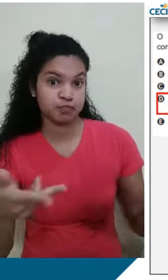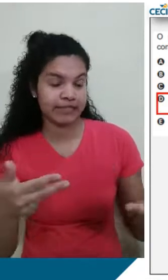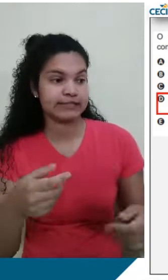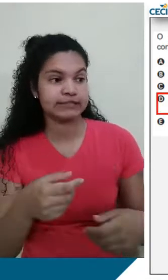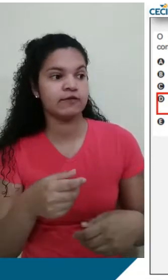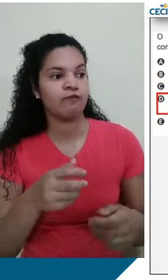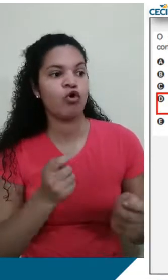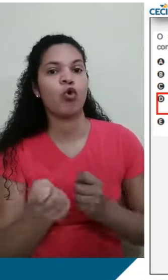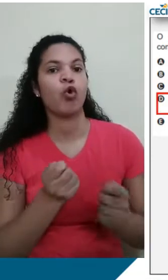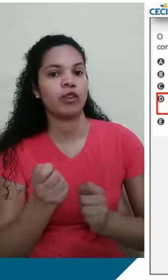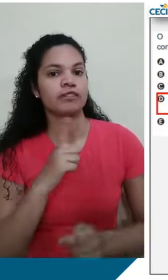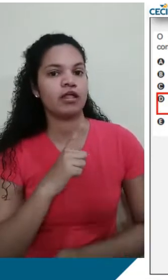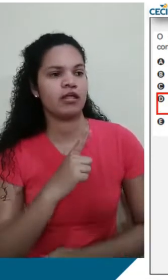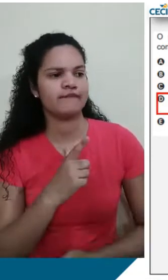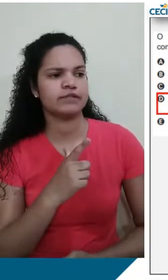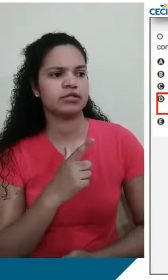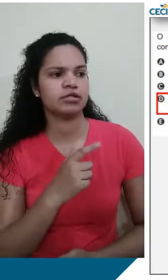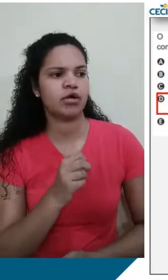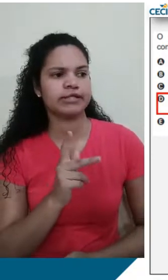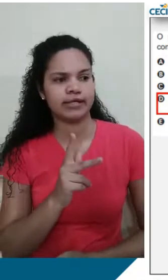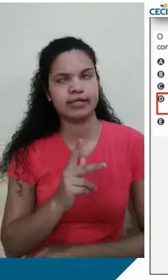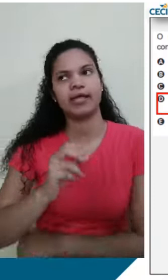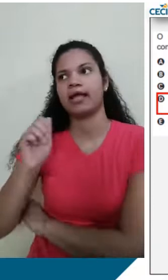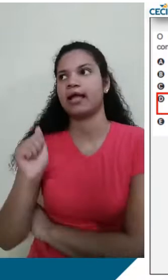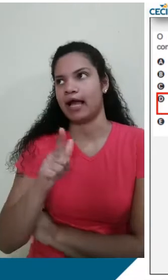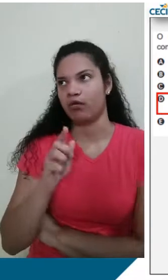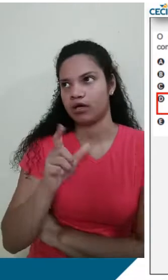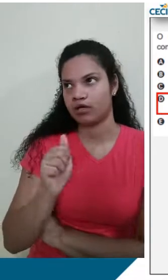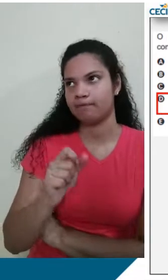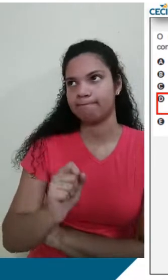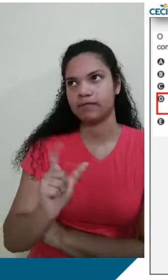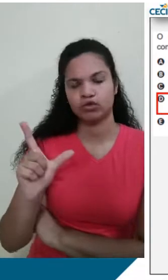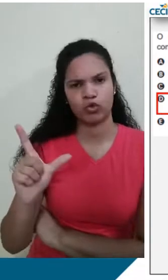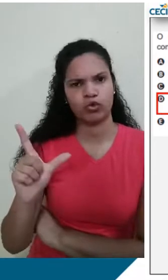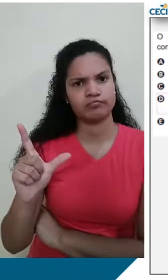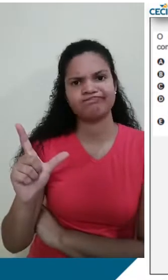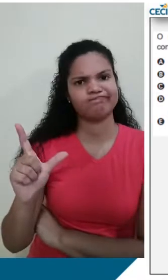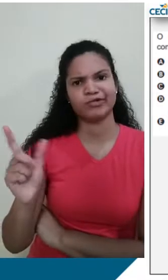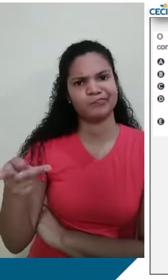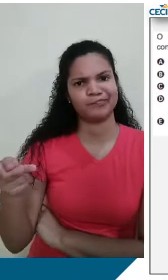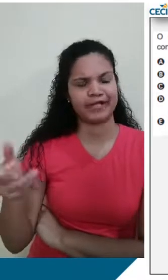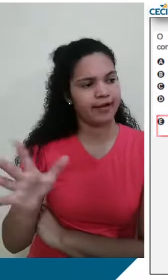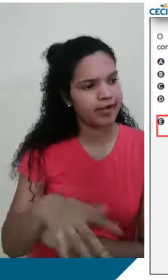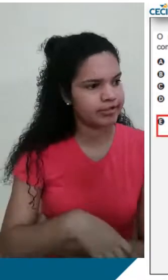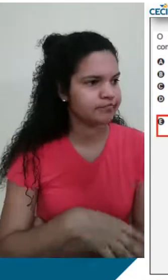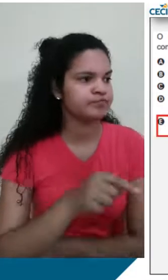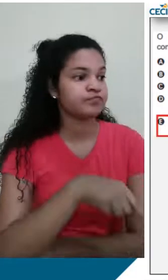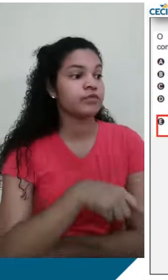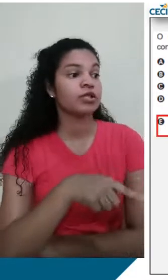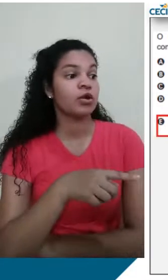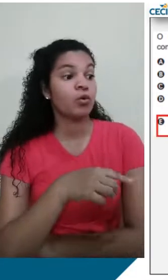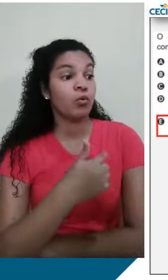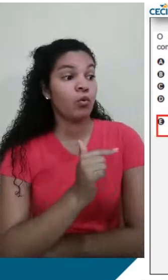vimos que a densidade das algas aumentou, o que torna essa alternativa errada. A alternativa E diz